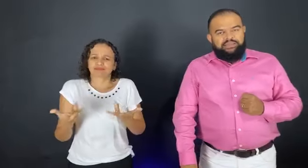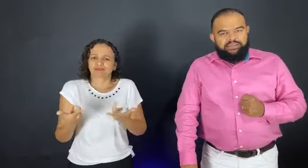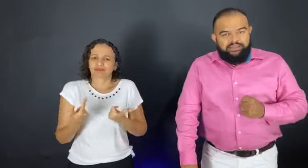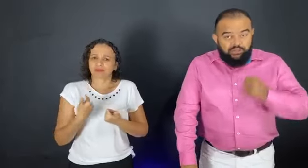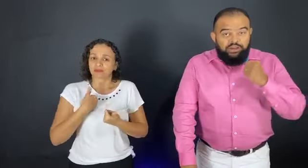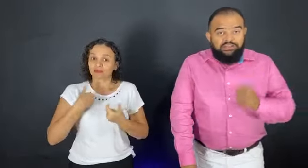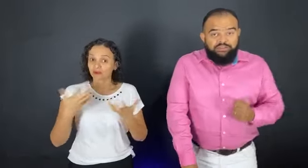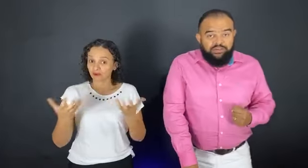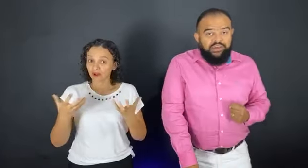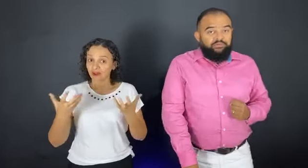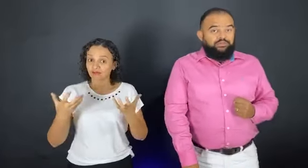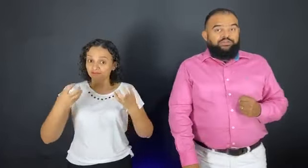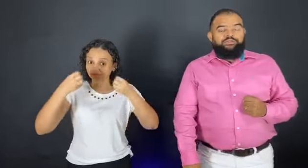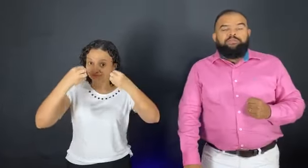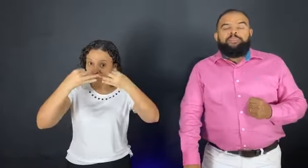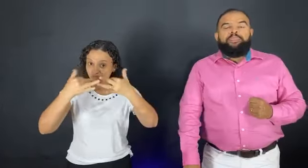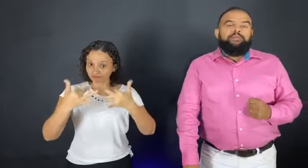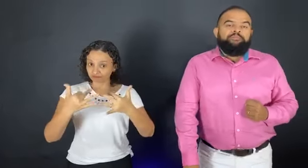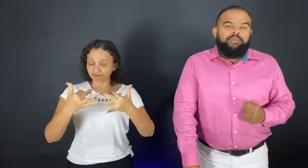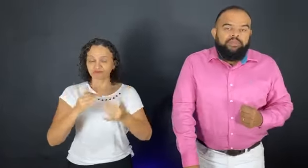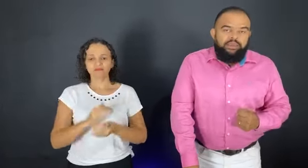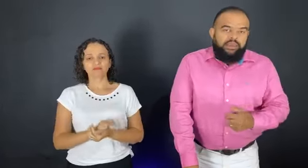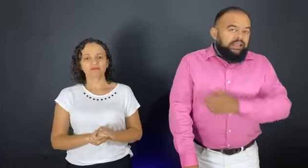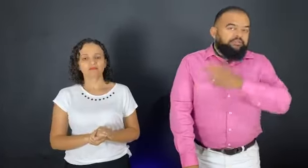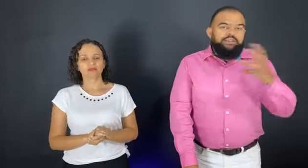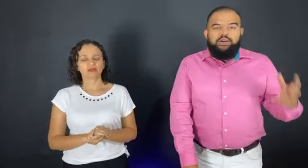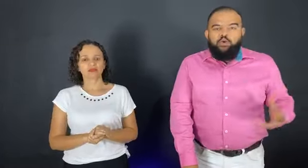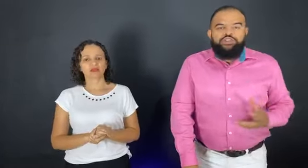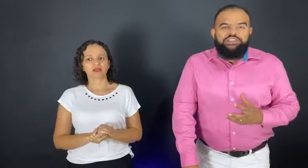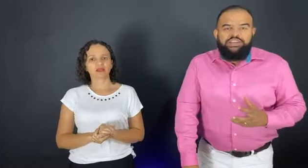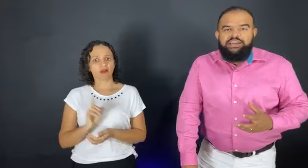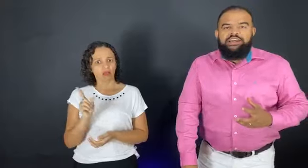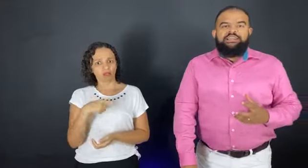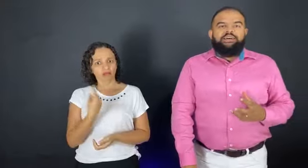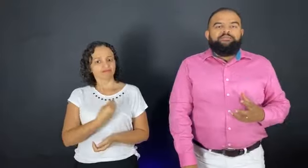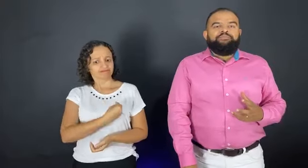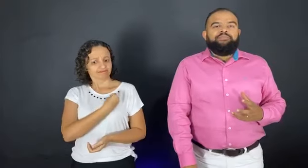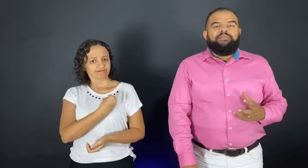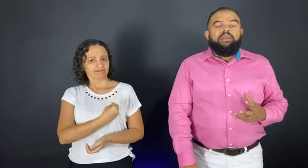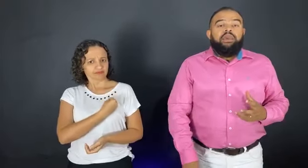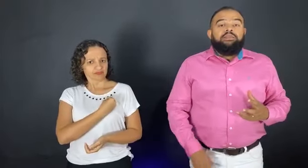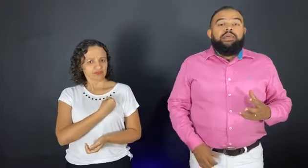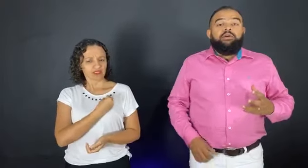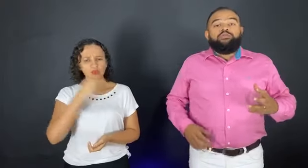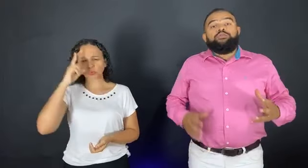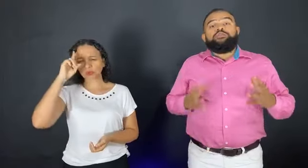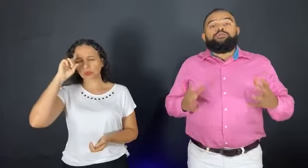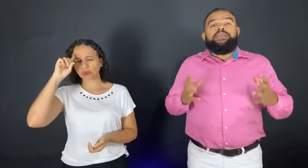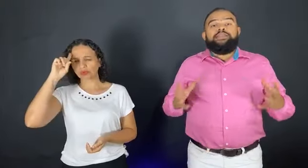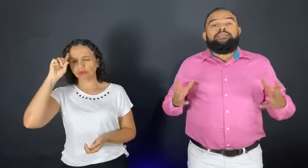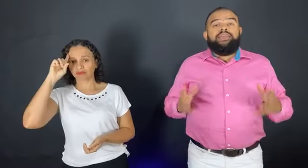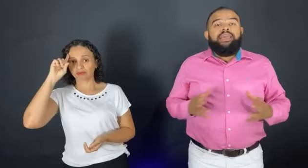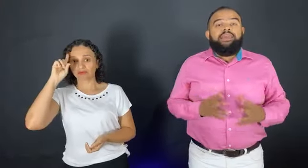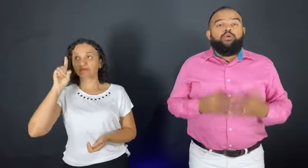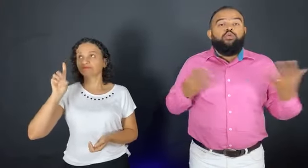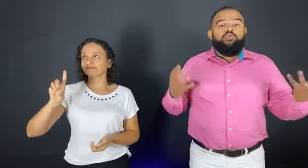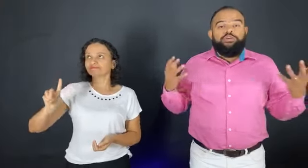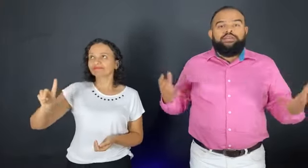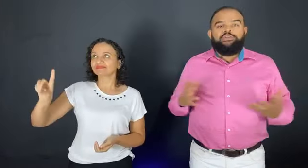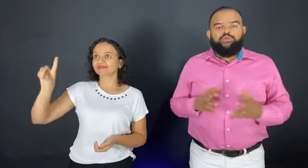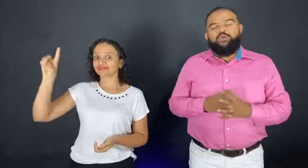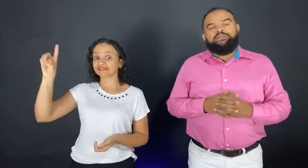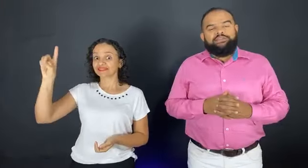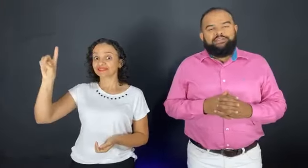vidas. Nós vivemos, e na vida cotidiana, Deus nos presenteia